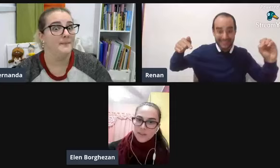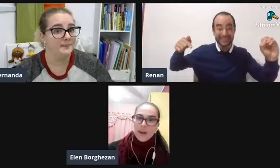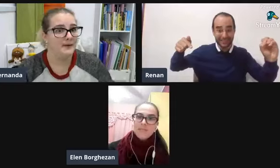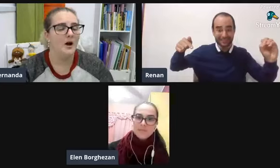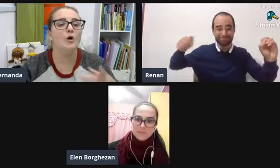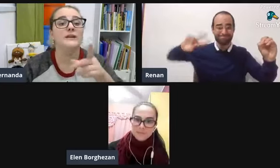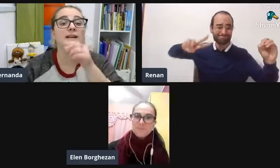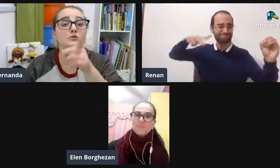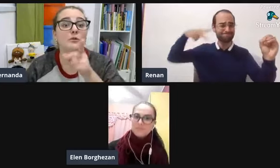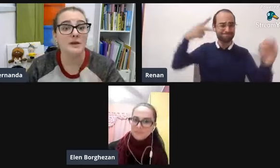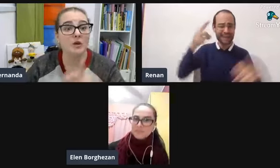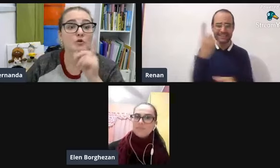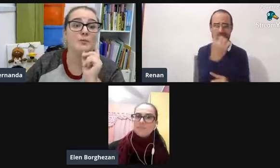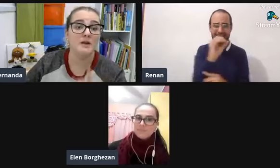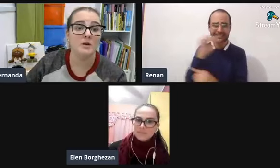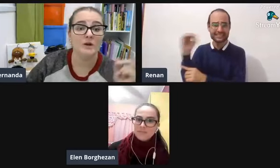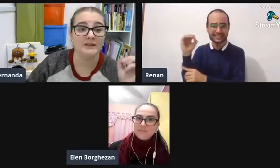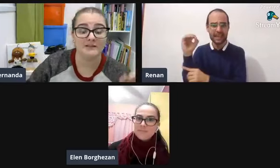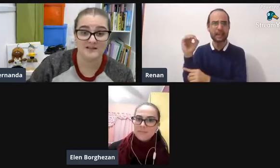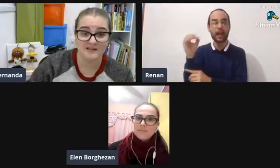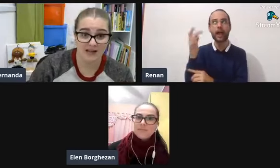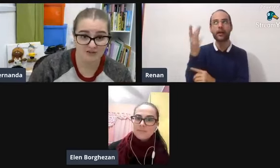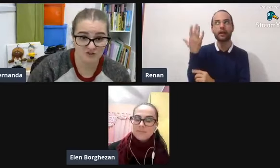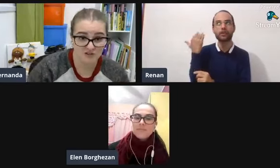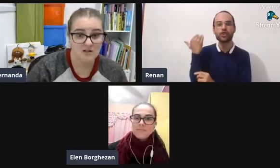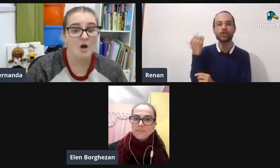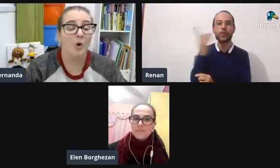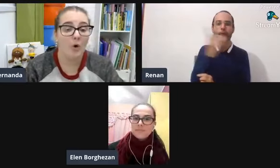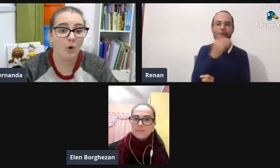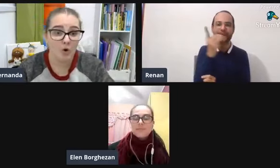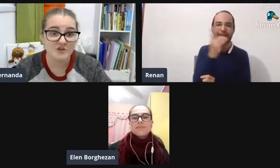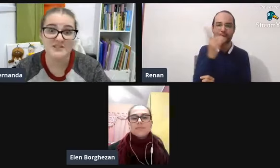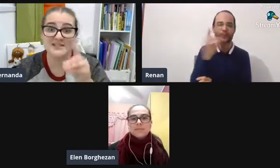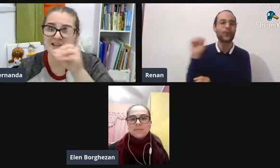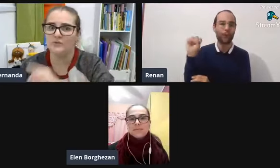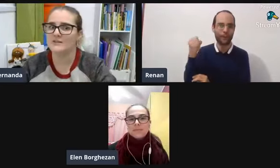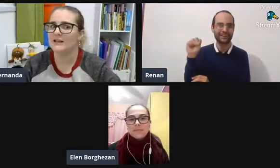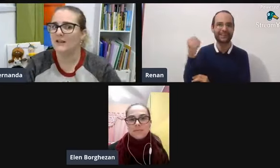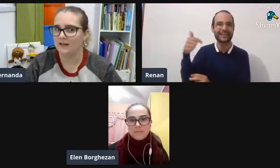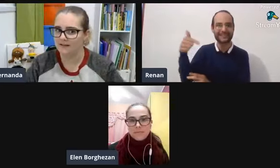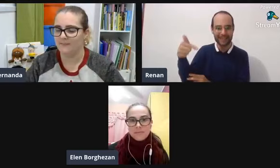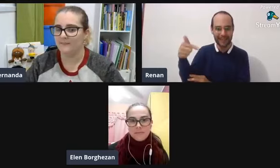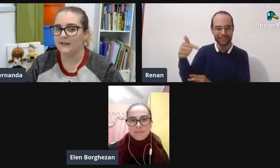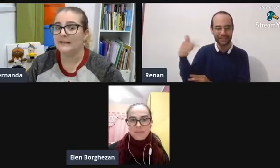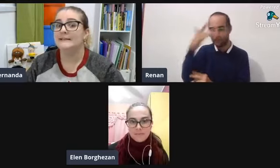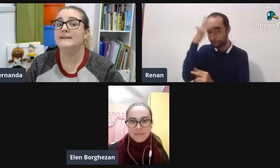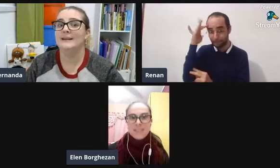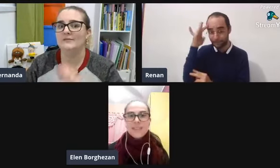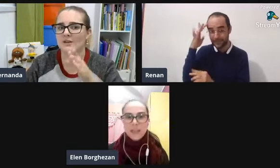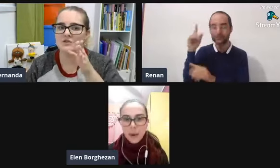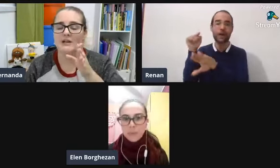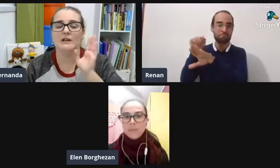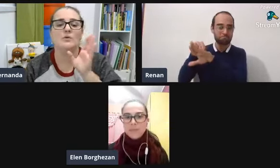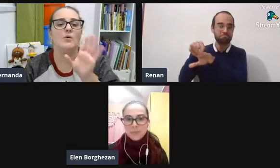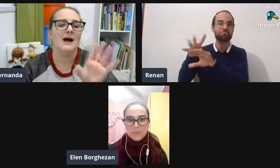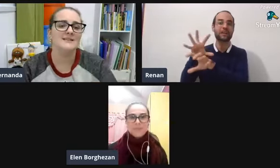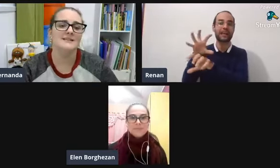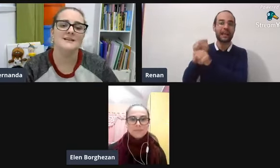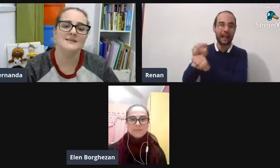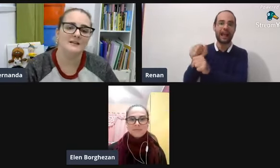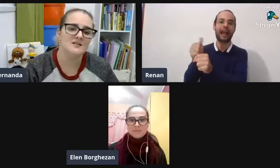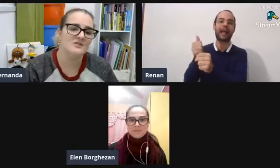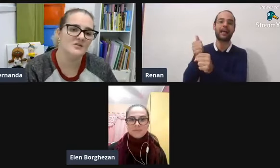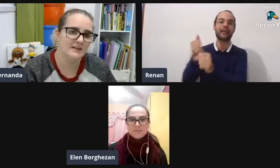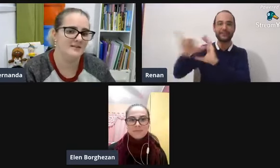Olha só. Ontem não, domingo. Domingo 87, hoje 170. Tem vídeo com